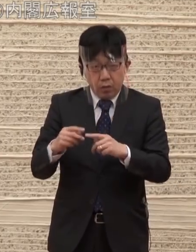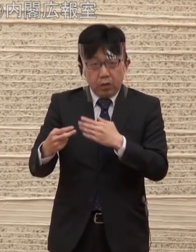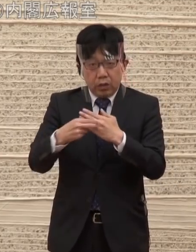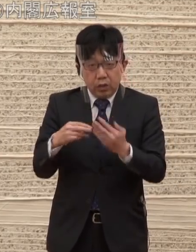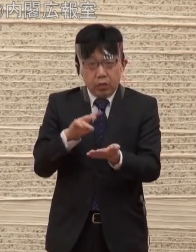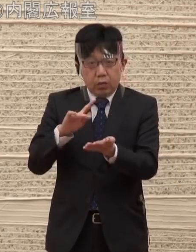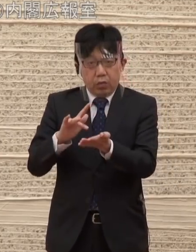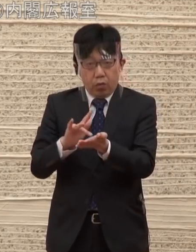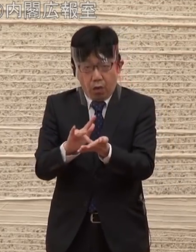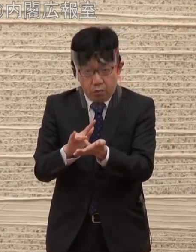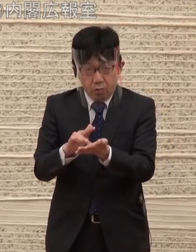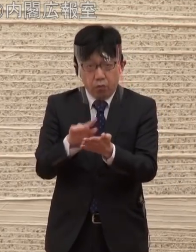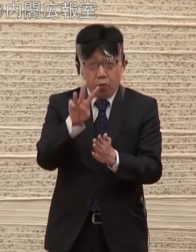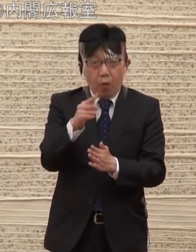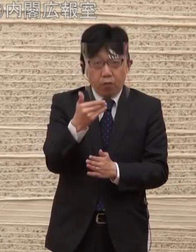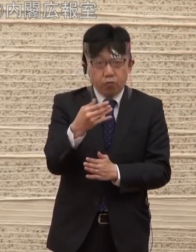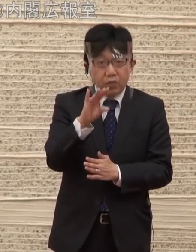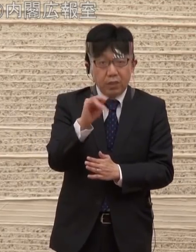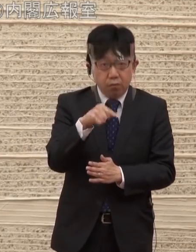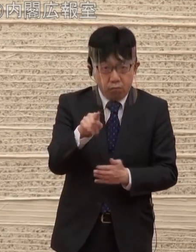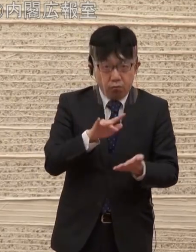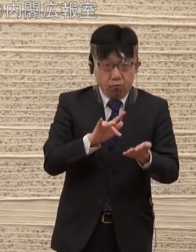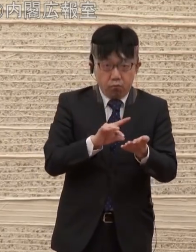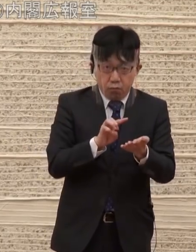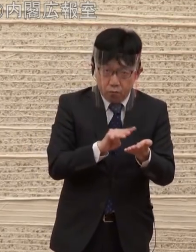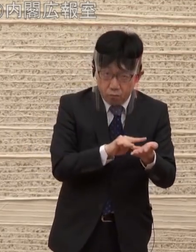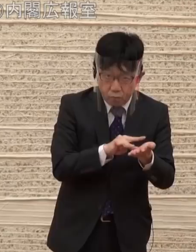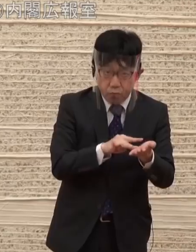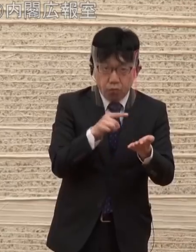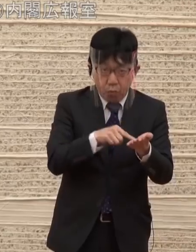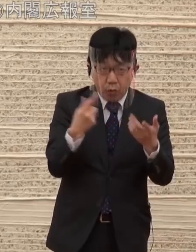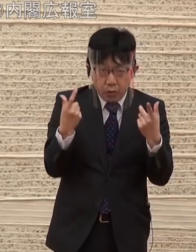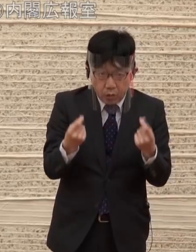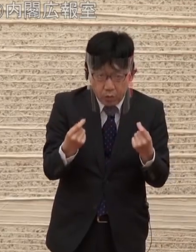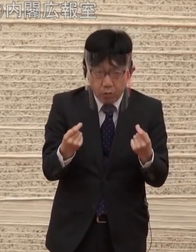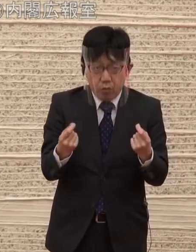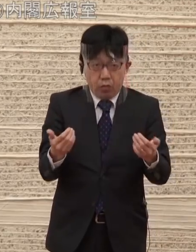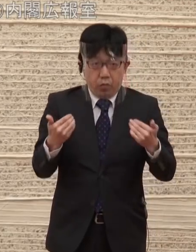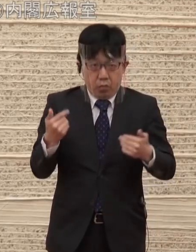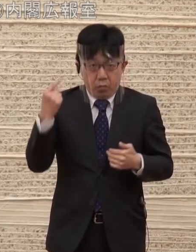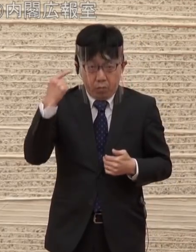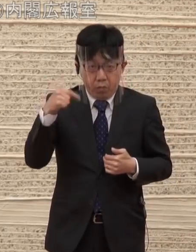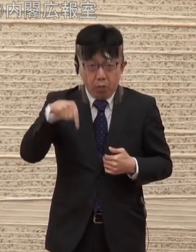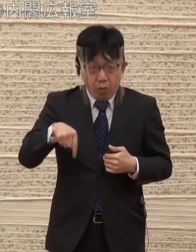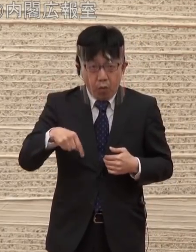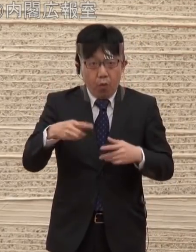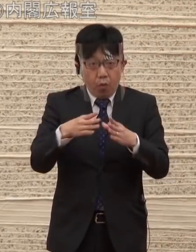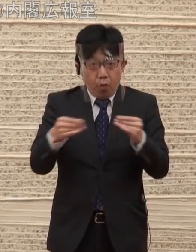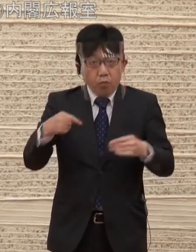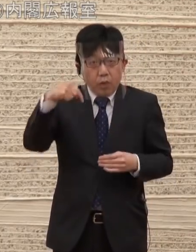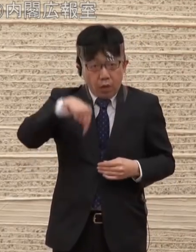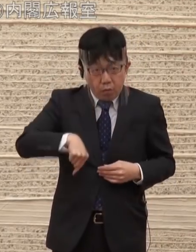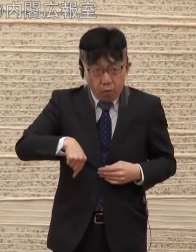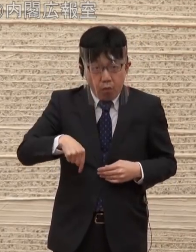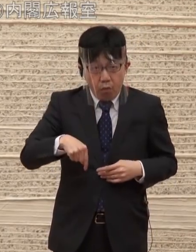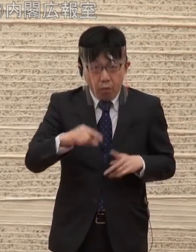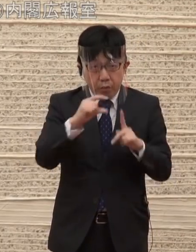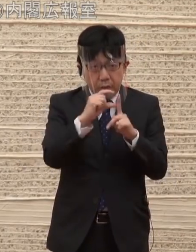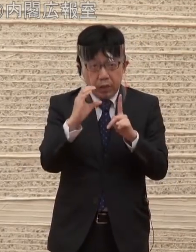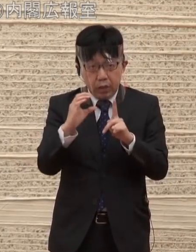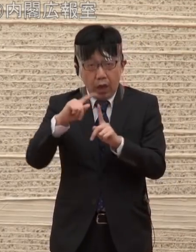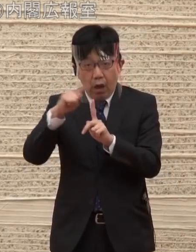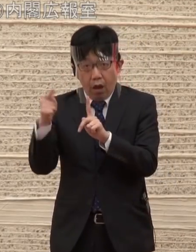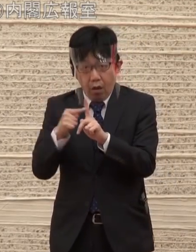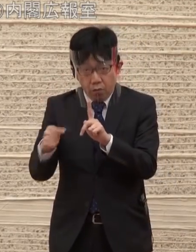と思っていますもちろん国内においてですねその pcr の検査体制を強化をして